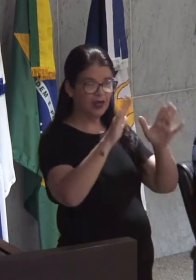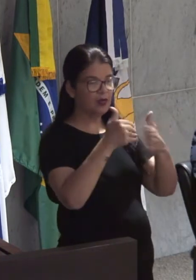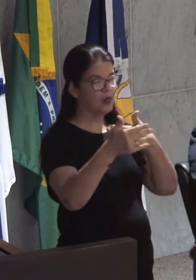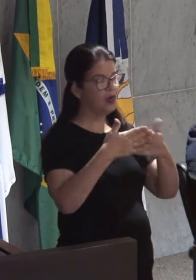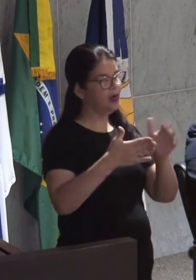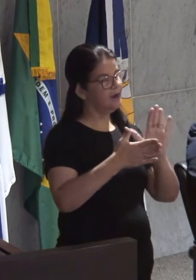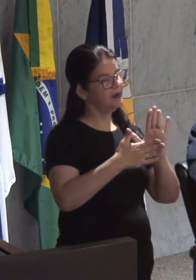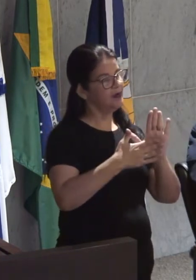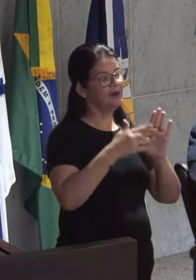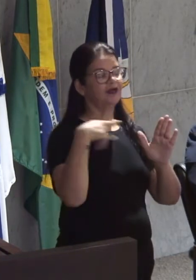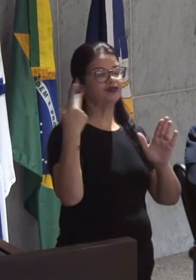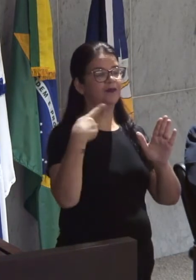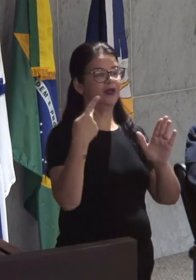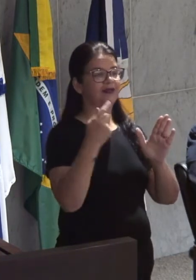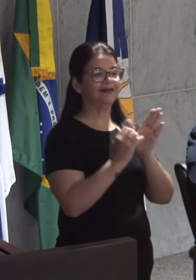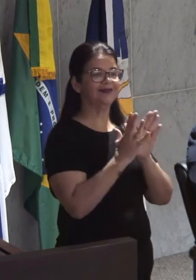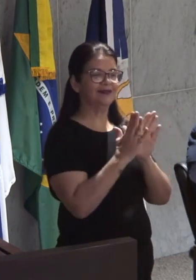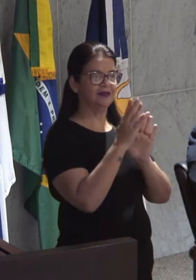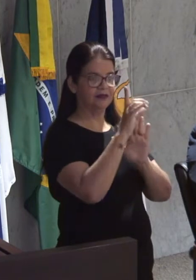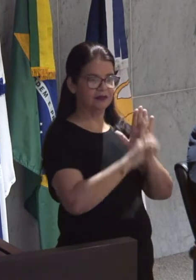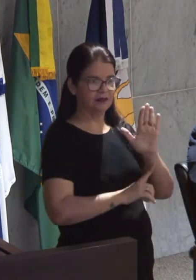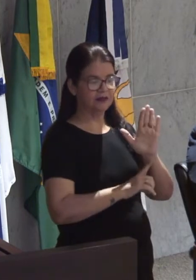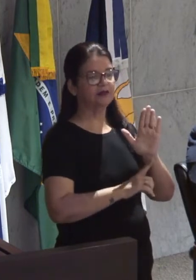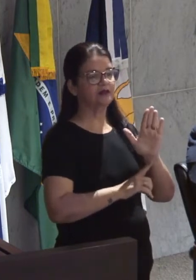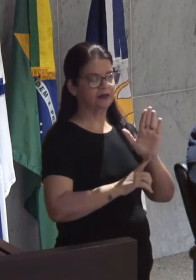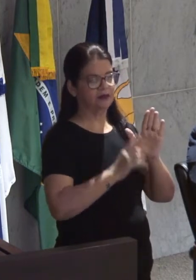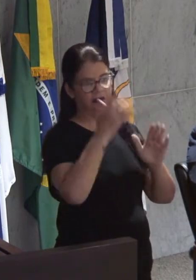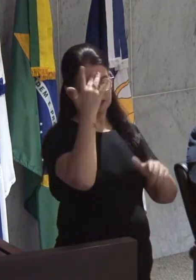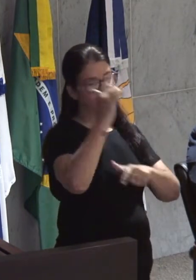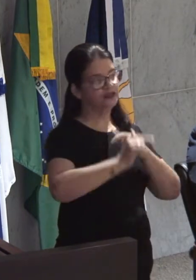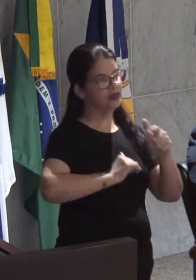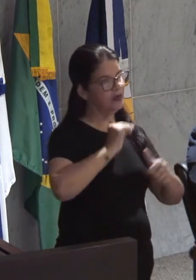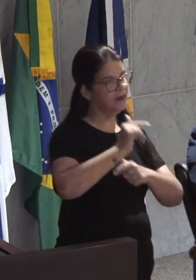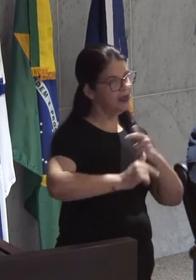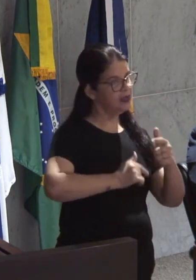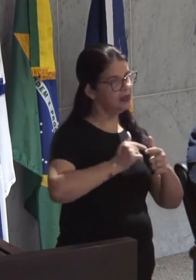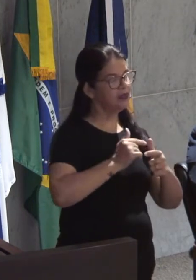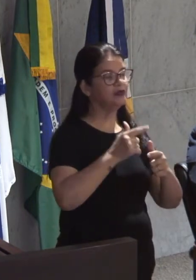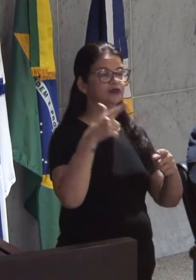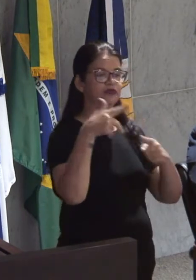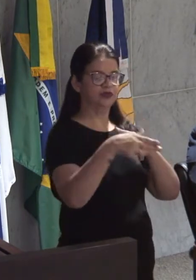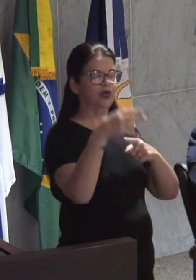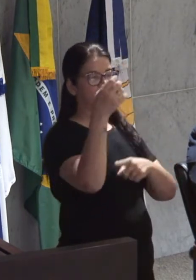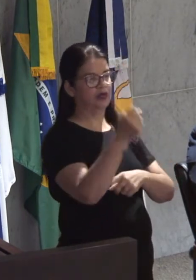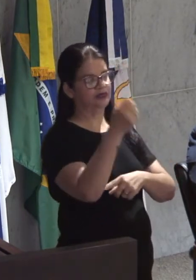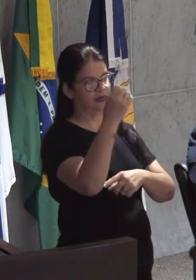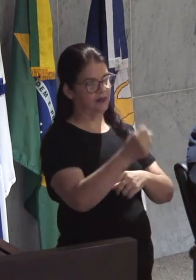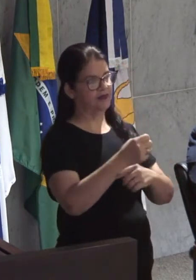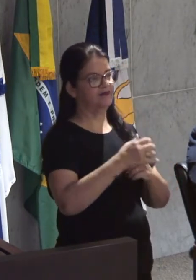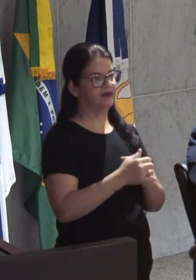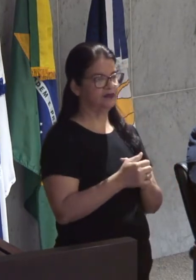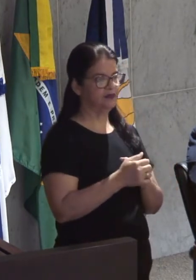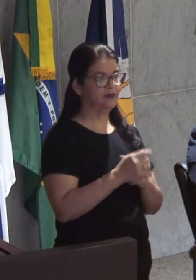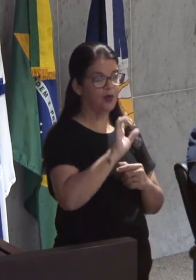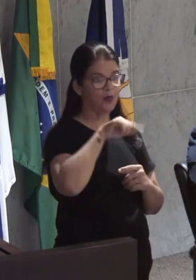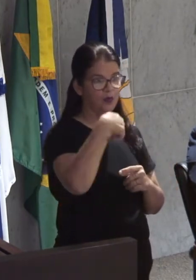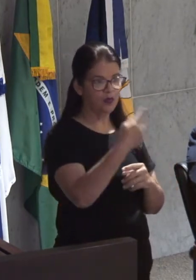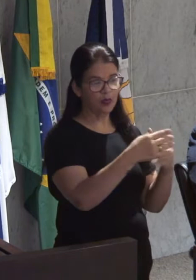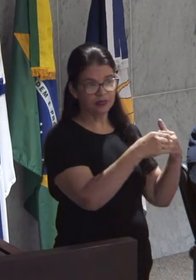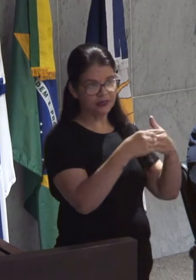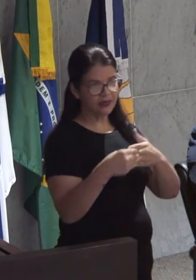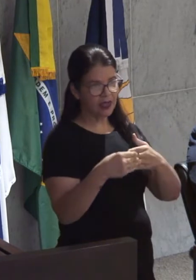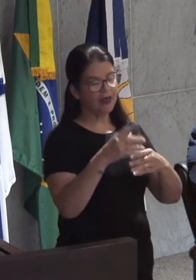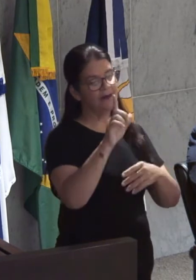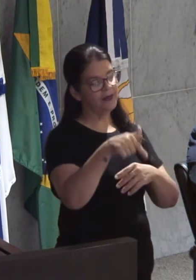no parlamento de retirada de direitos dos trabalhadores e de corte na Previdência Social. Um outro